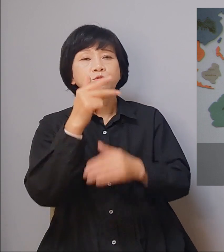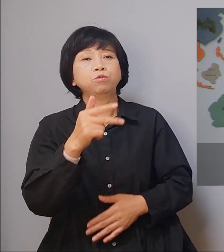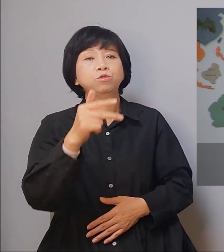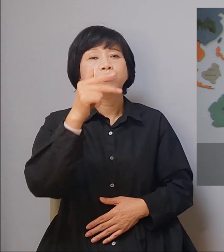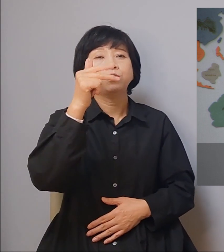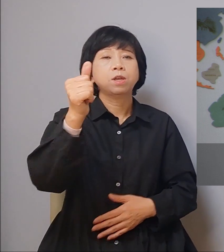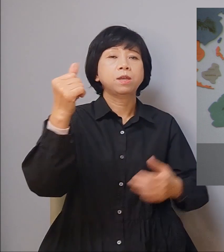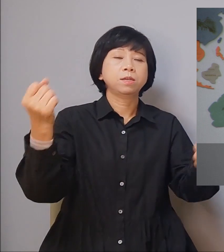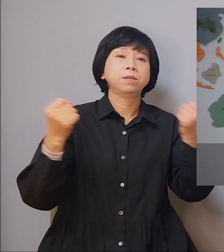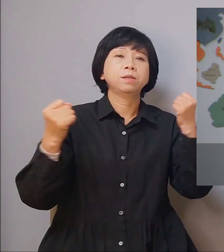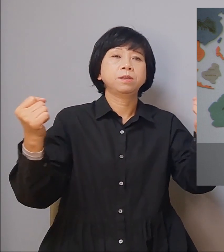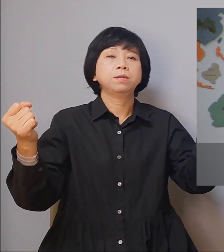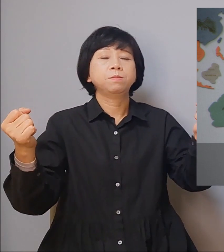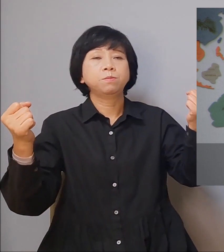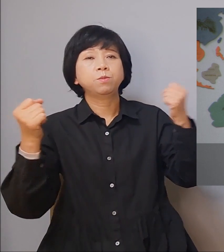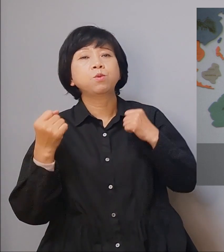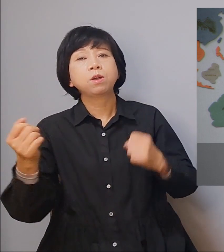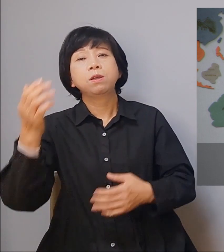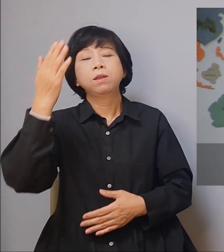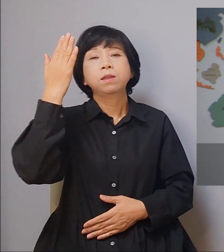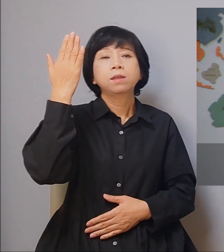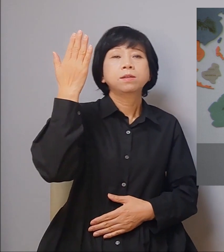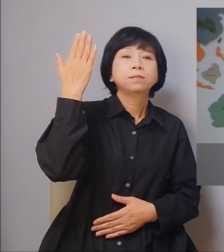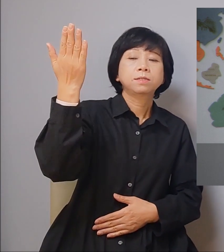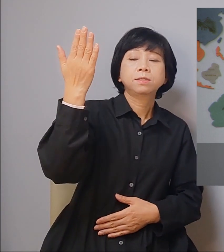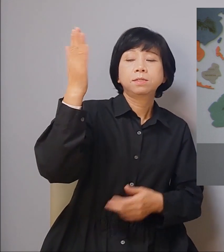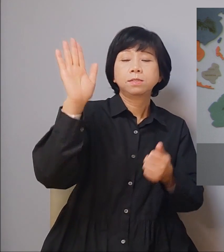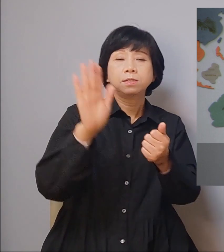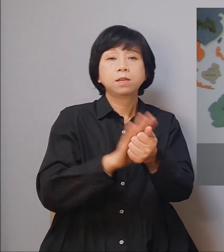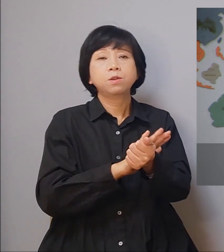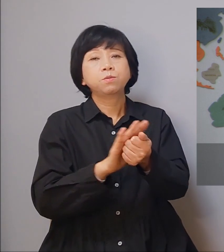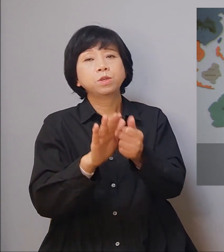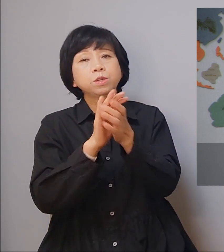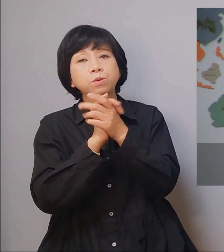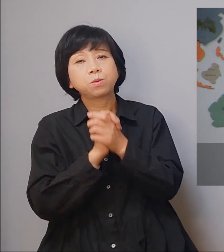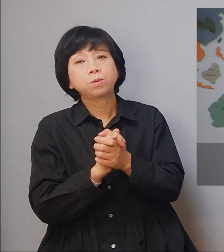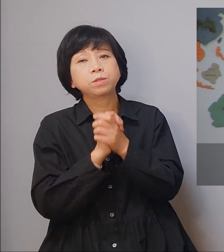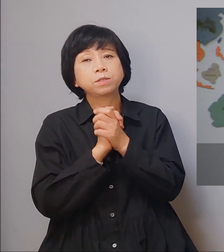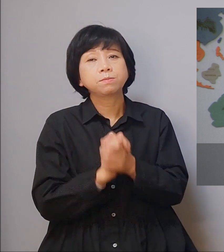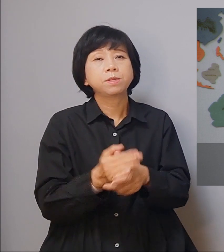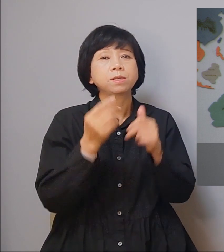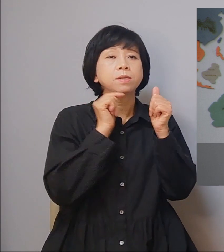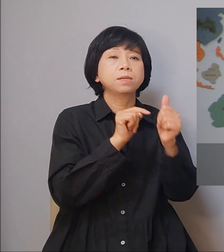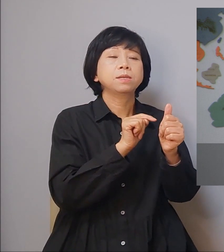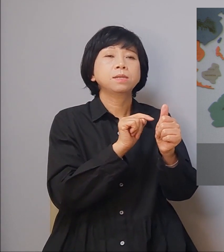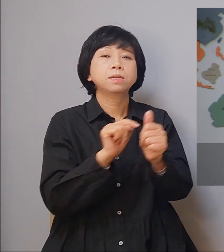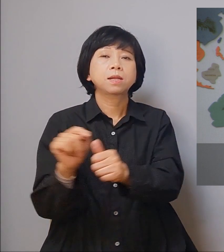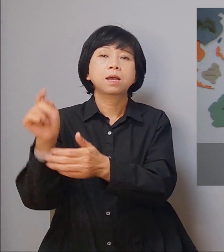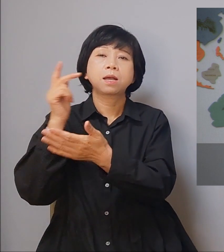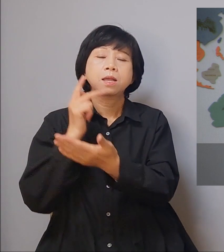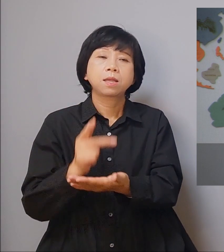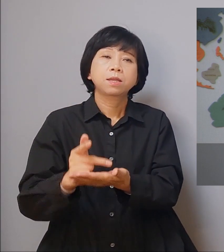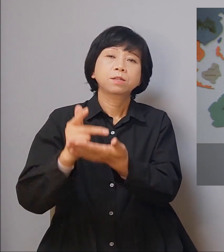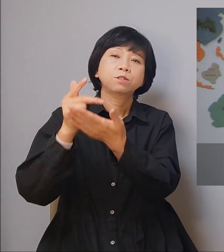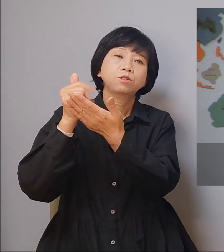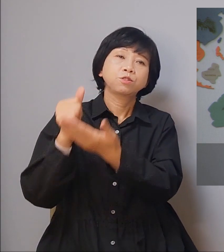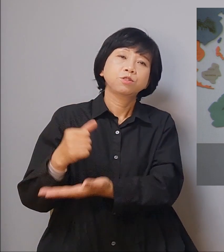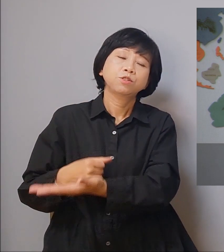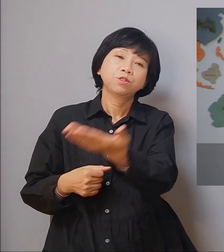우리 구주의 힘과 그의 위로를